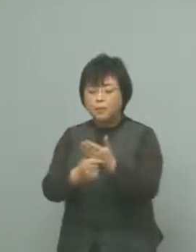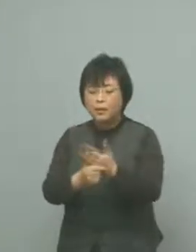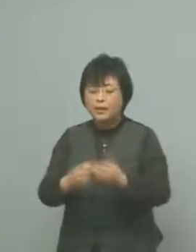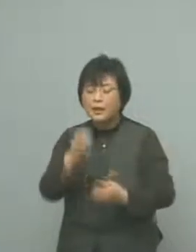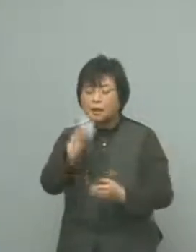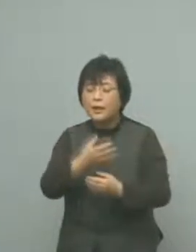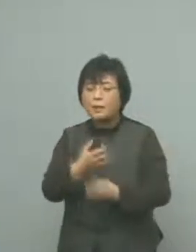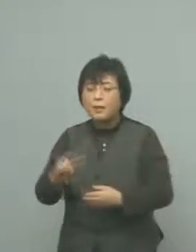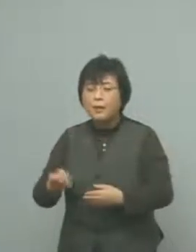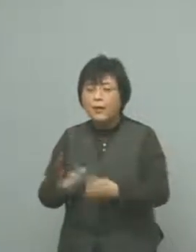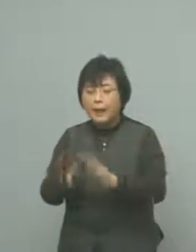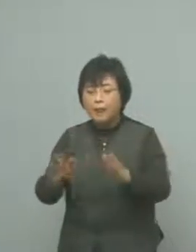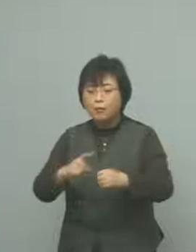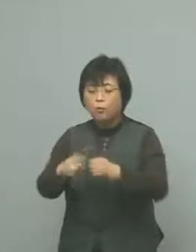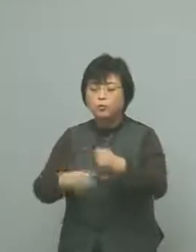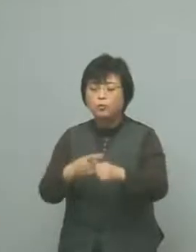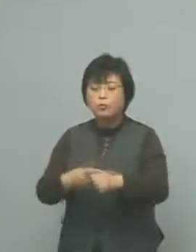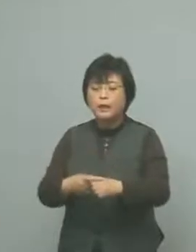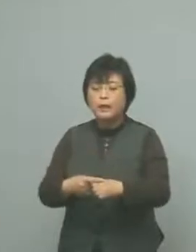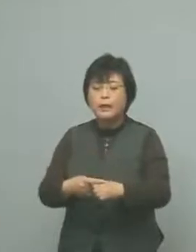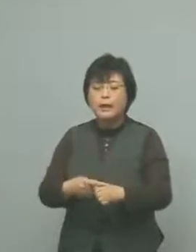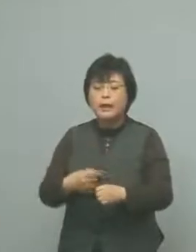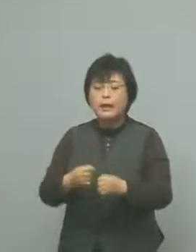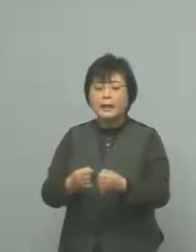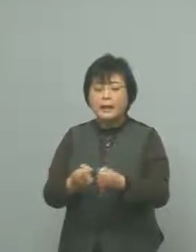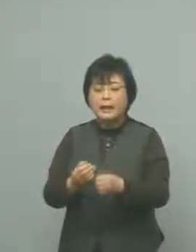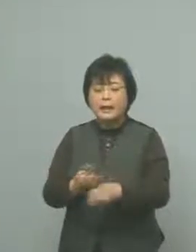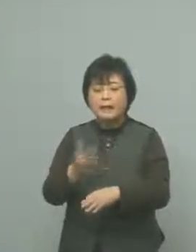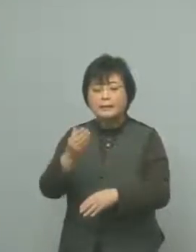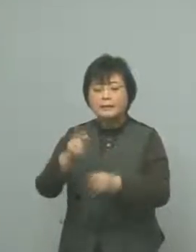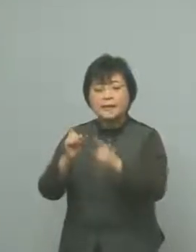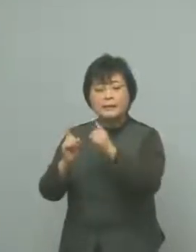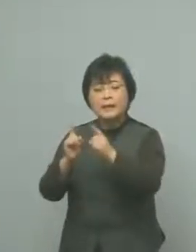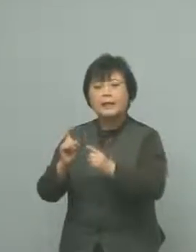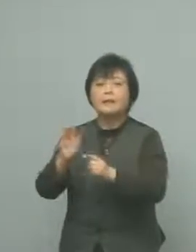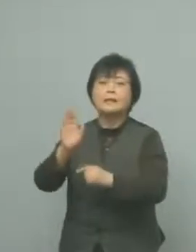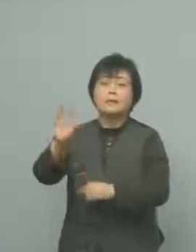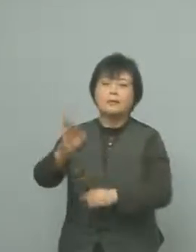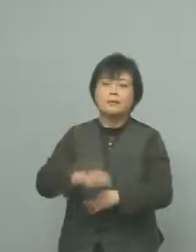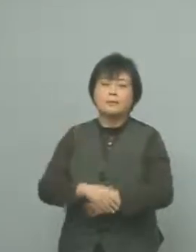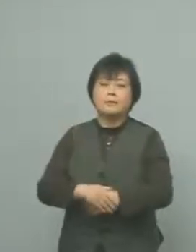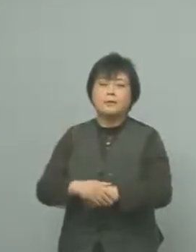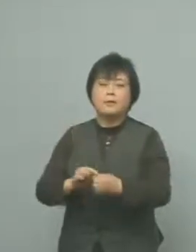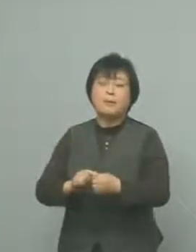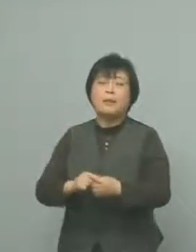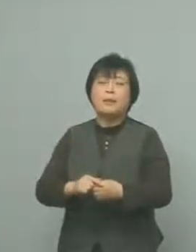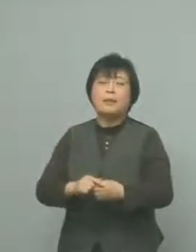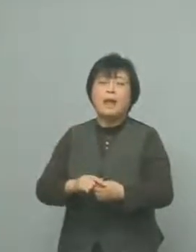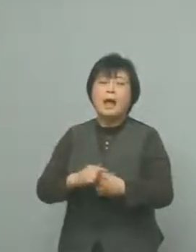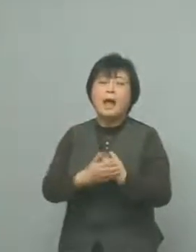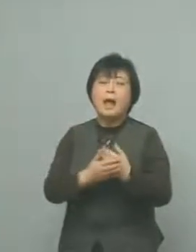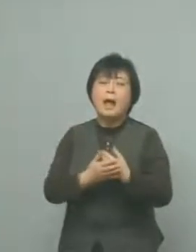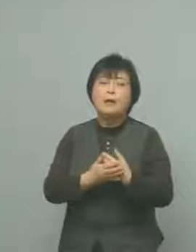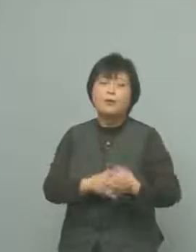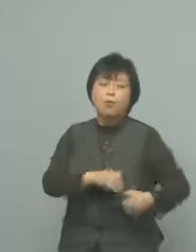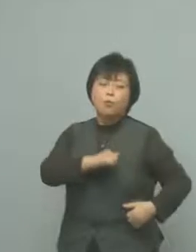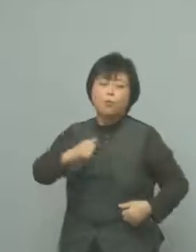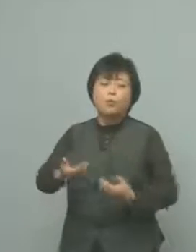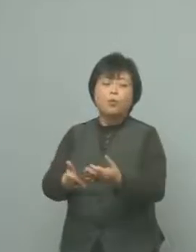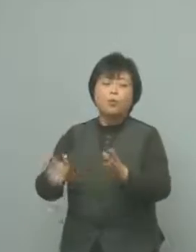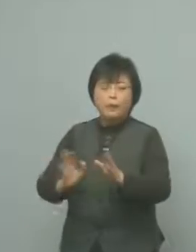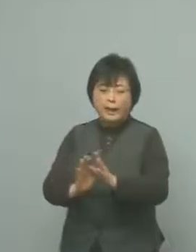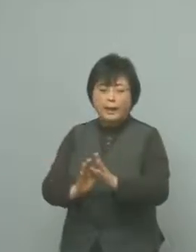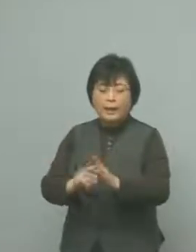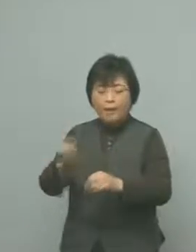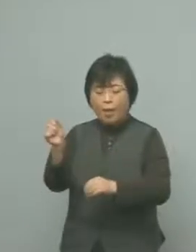沢開業1周年感謝祭が開催されます。山形愛の武将隊の演舞や